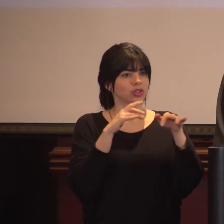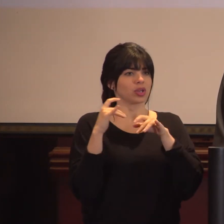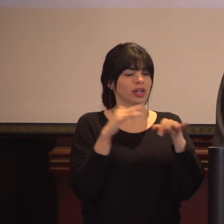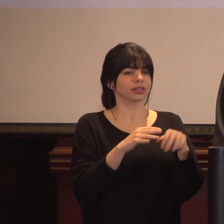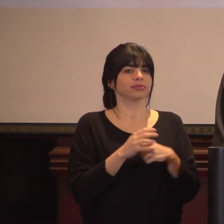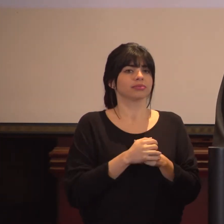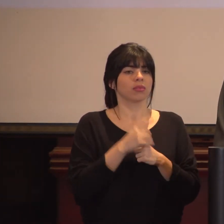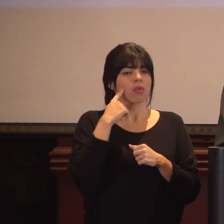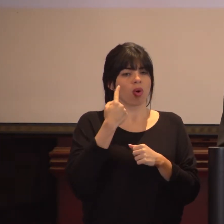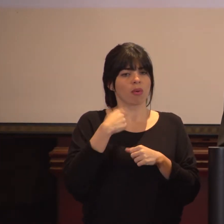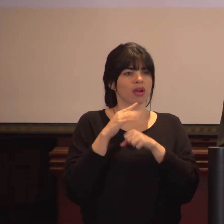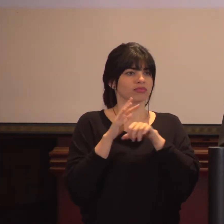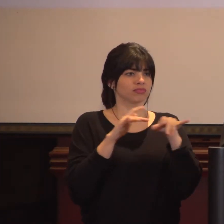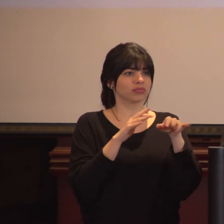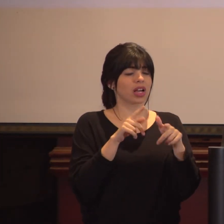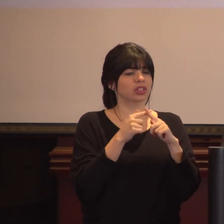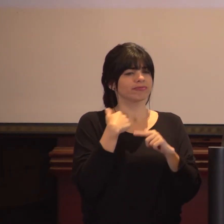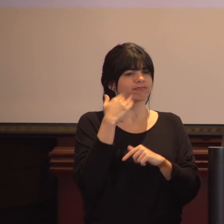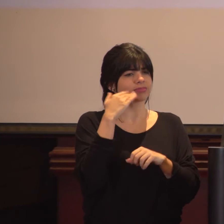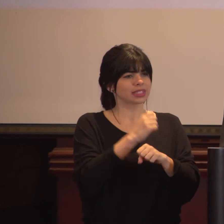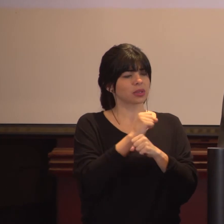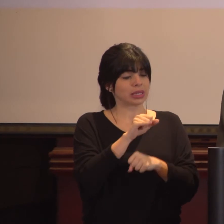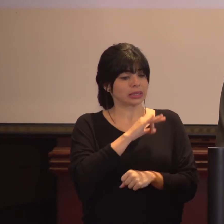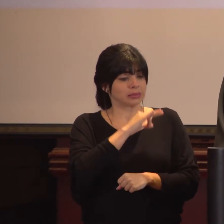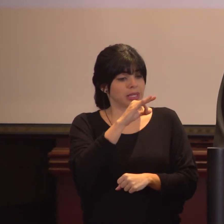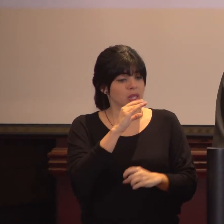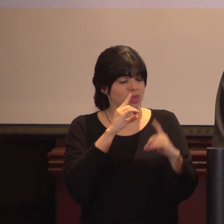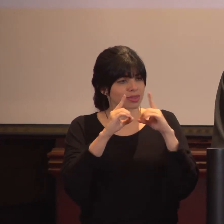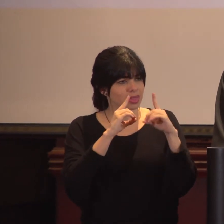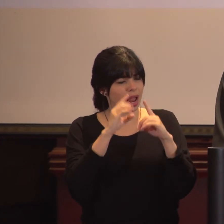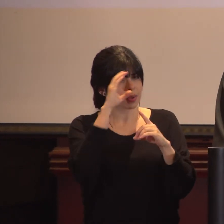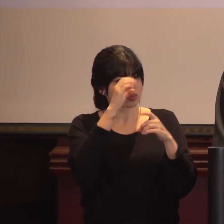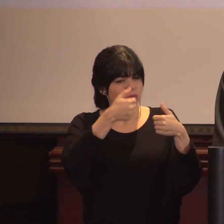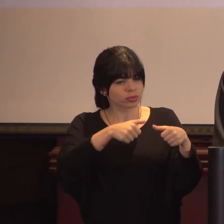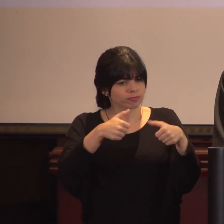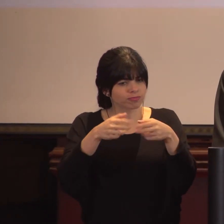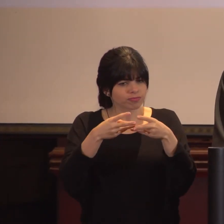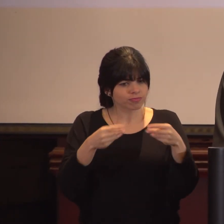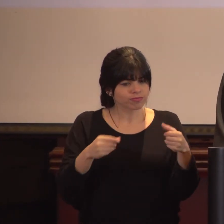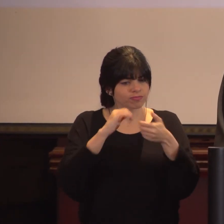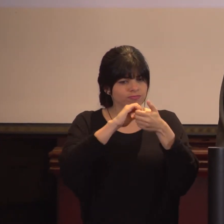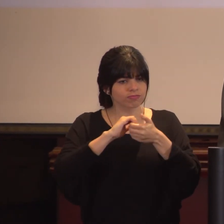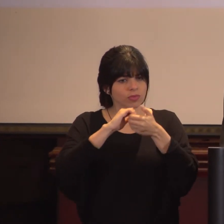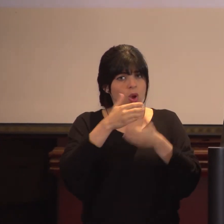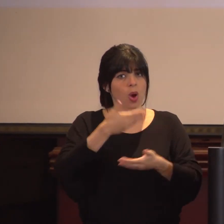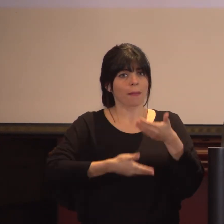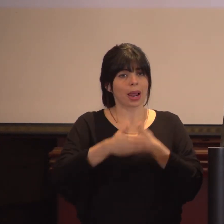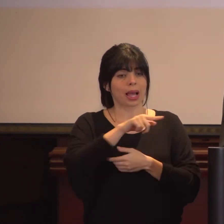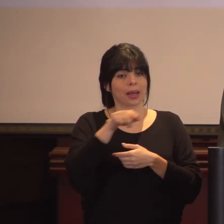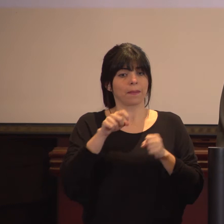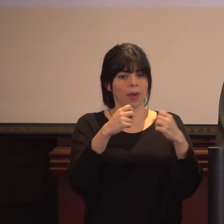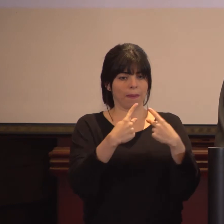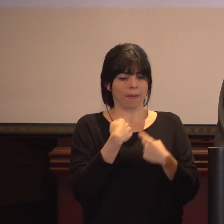forzado Estoy seguro que este espíritu de diálogo concertación solidaridad y cooperación nos